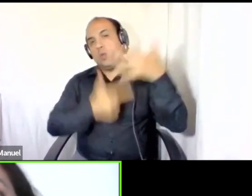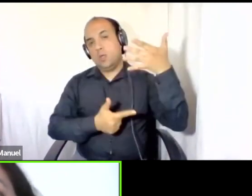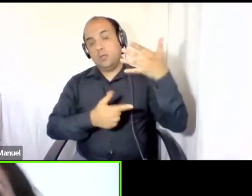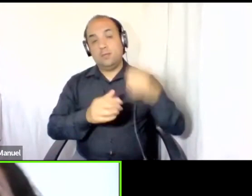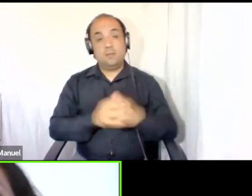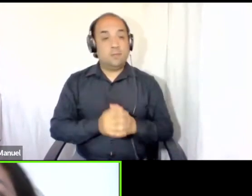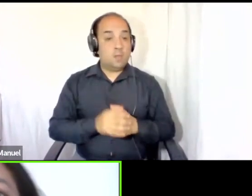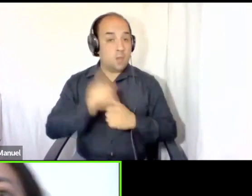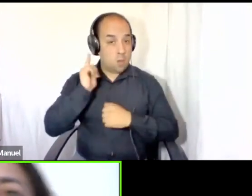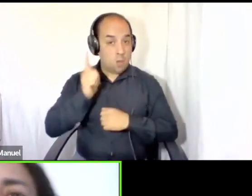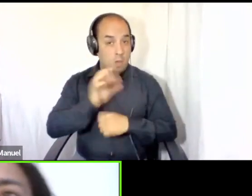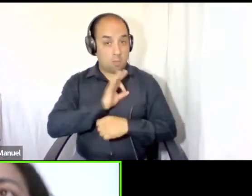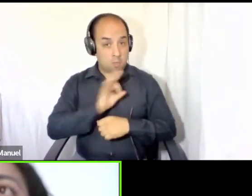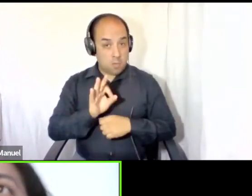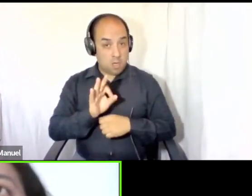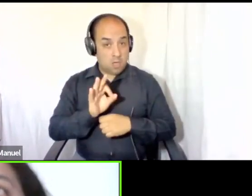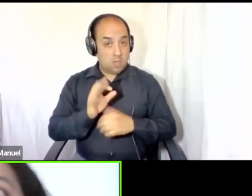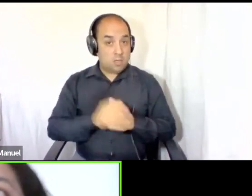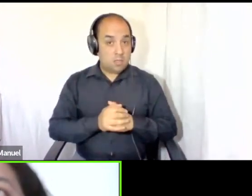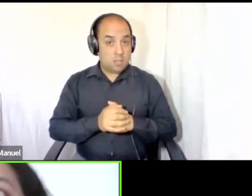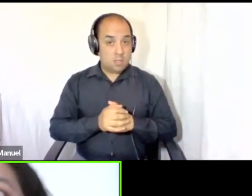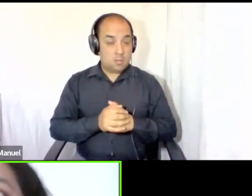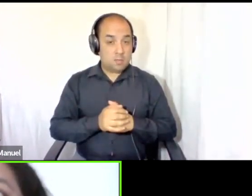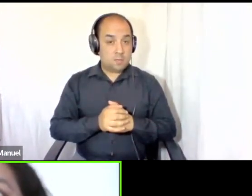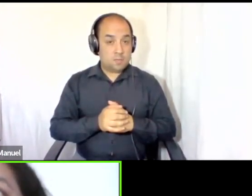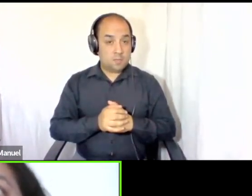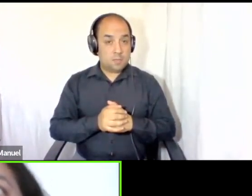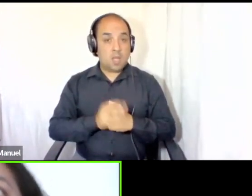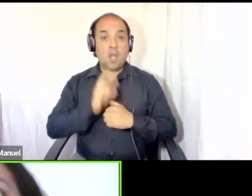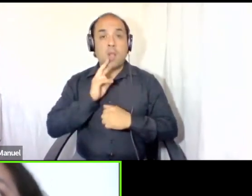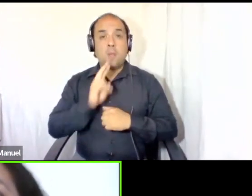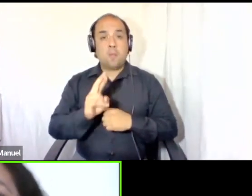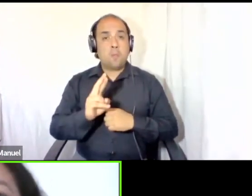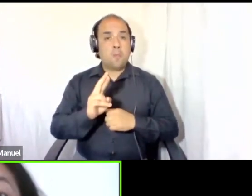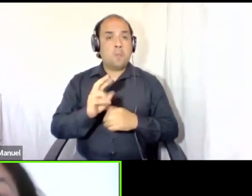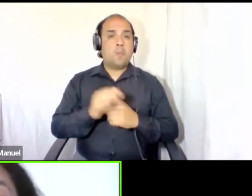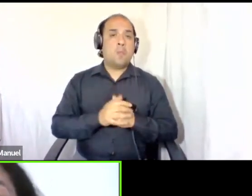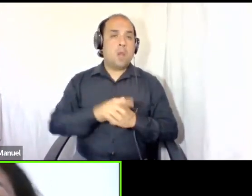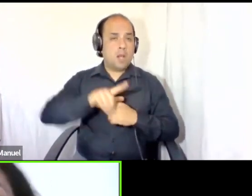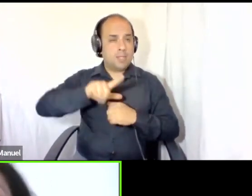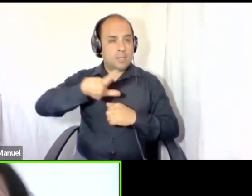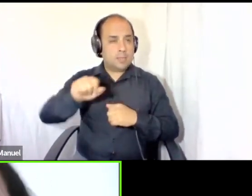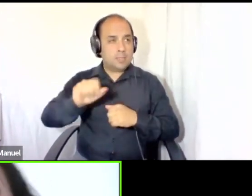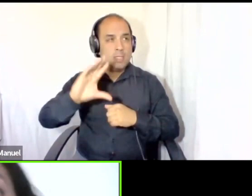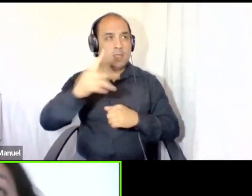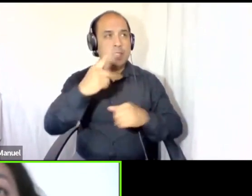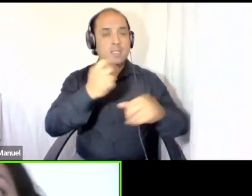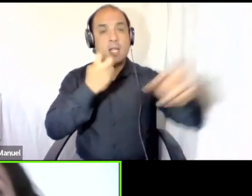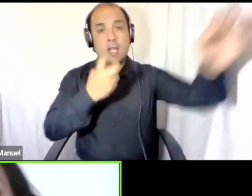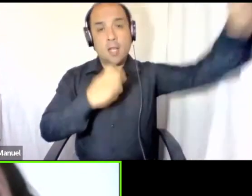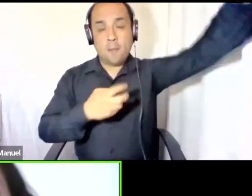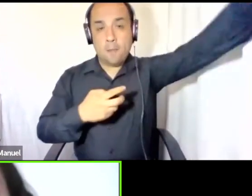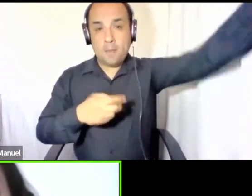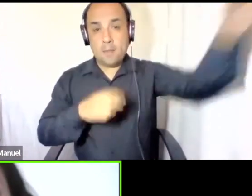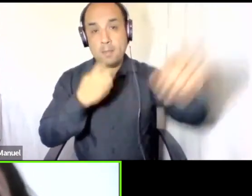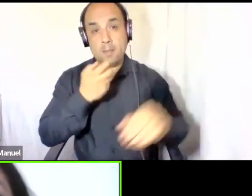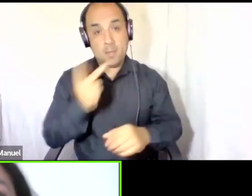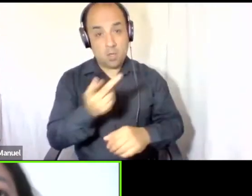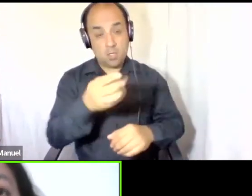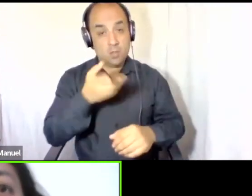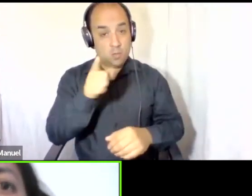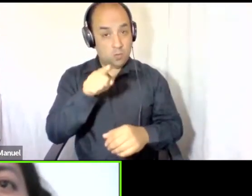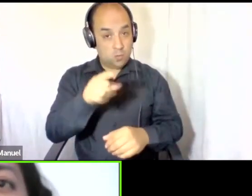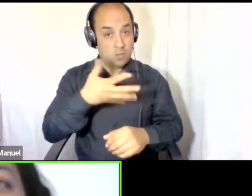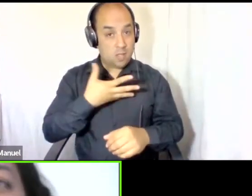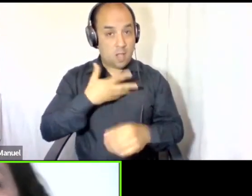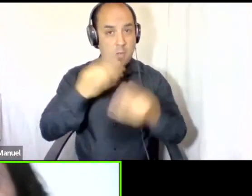ojalá puedas también tener un poco de tiempo para dar respuesta desde el chat a estas inquietudes que tienen muchas de las personas